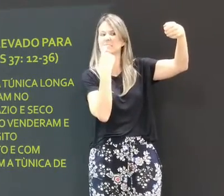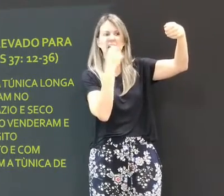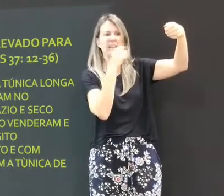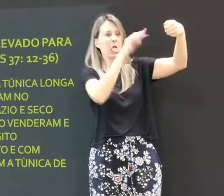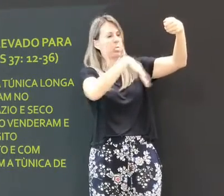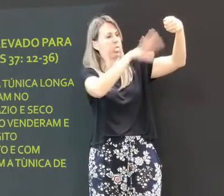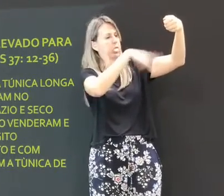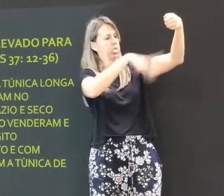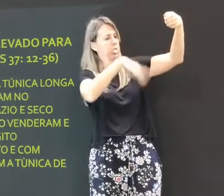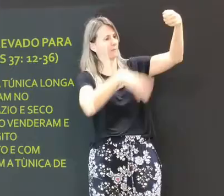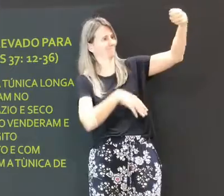túnica.